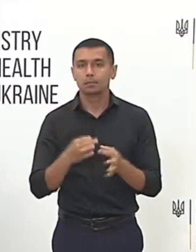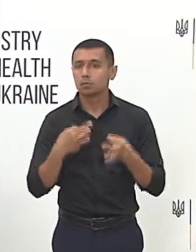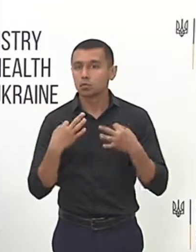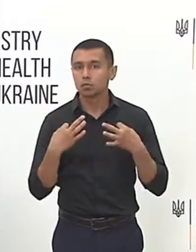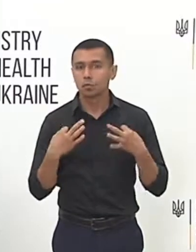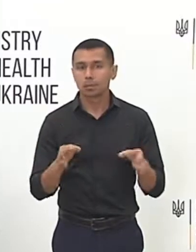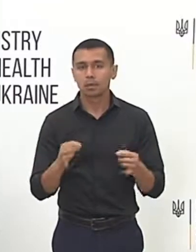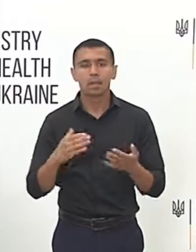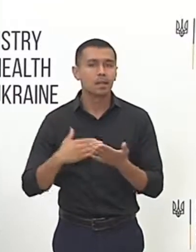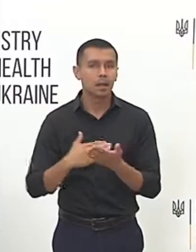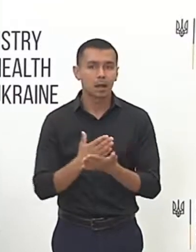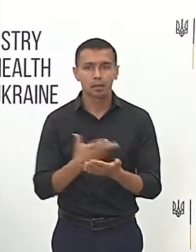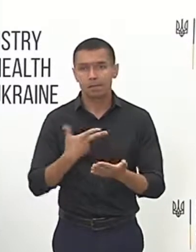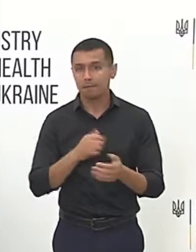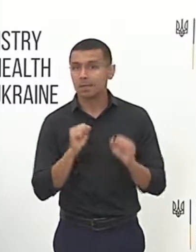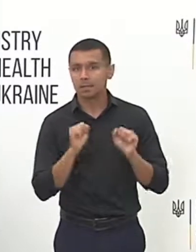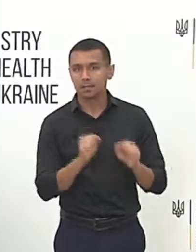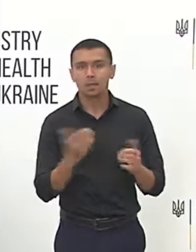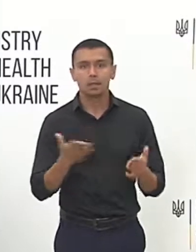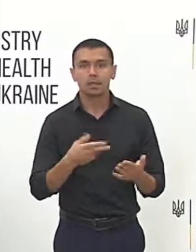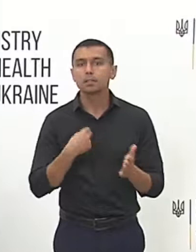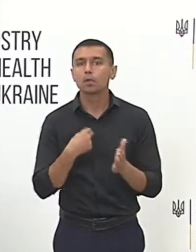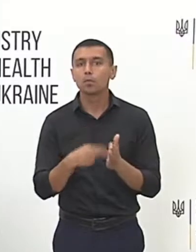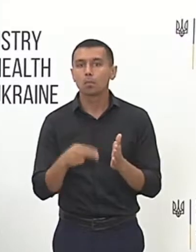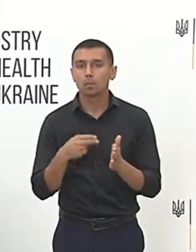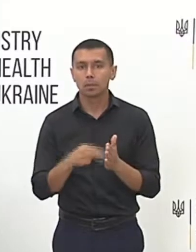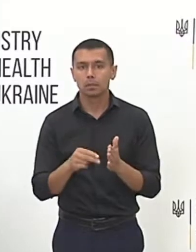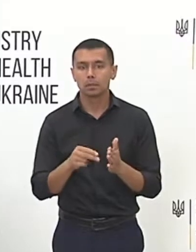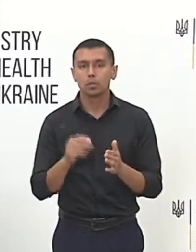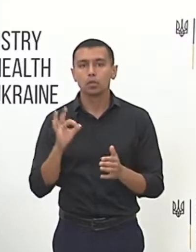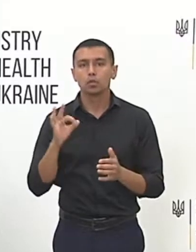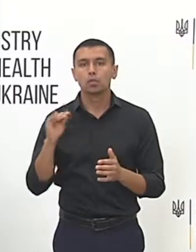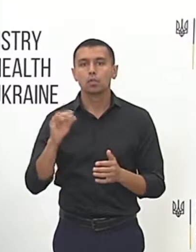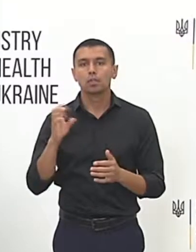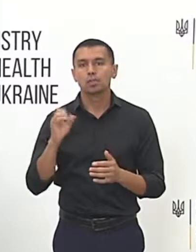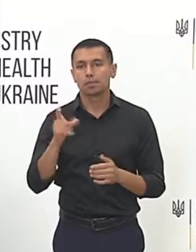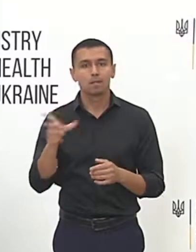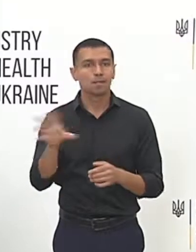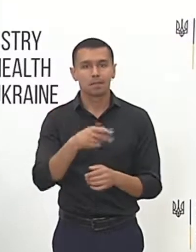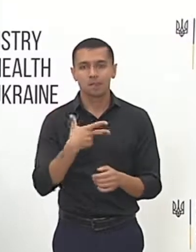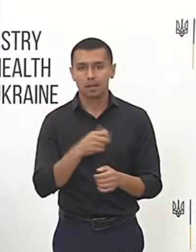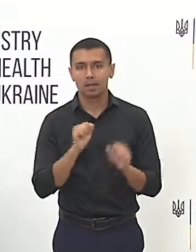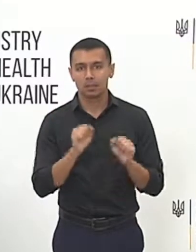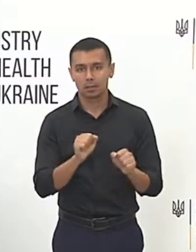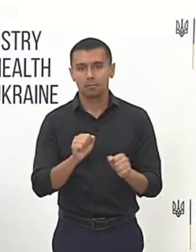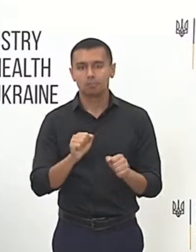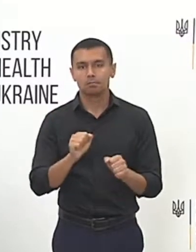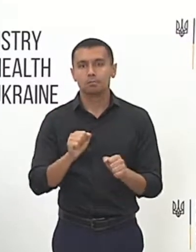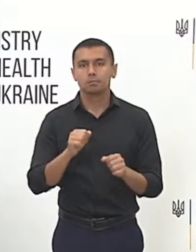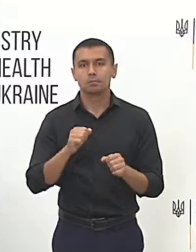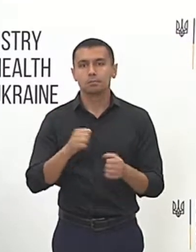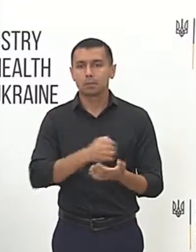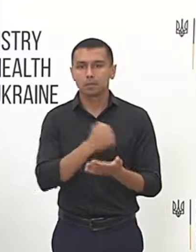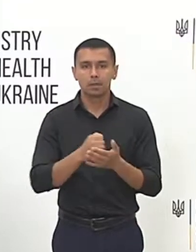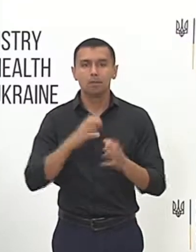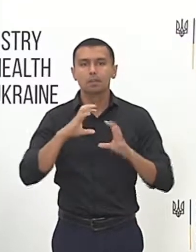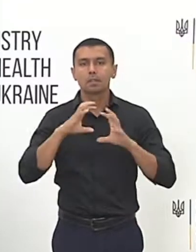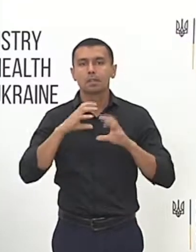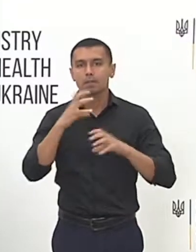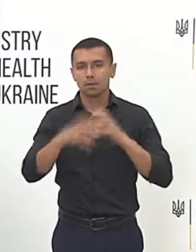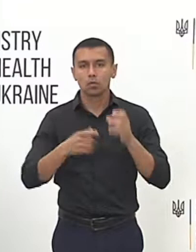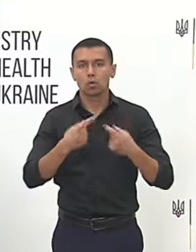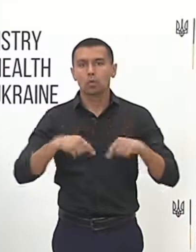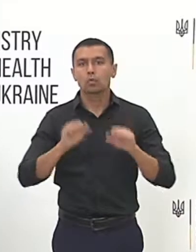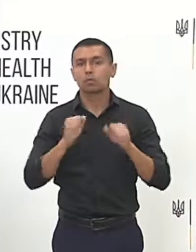доступні якісні вакцини, які закуплені ЮНІСЕФ. Вони всі вакцини прекваліфіковані Всесвітньою організацією охорони